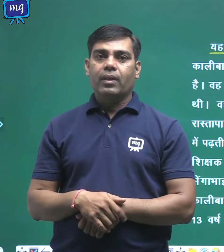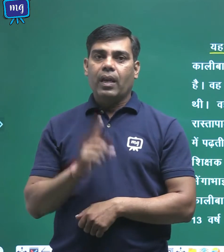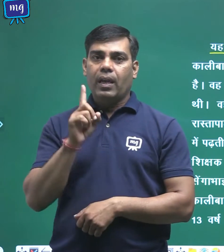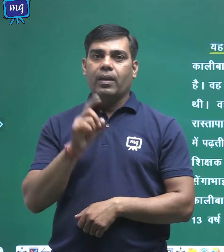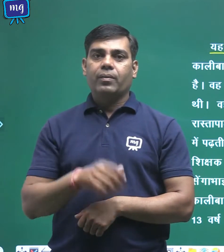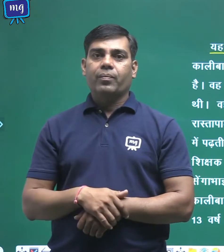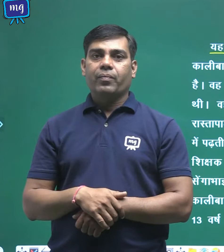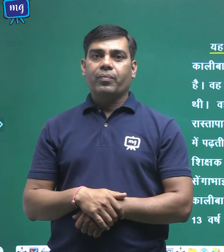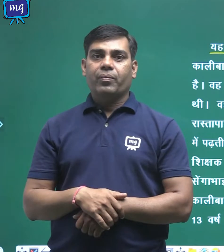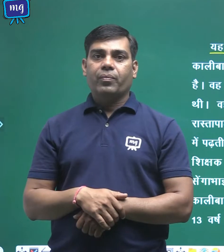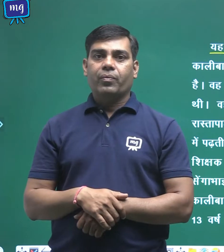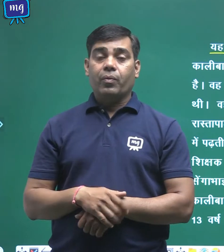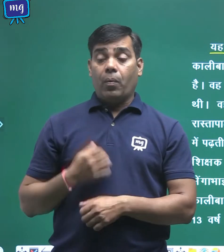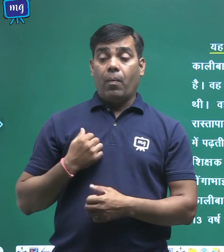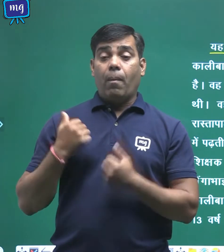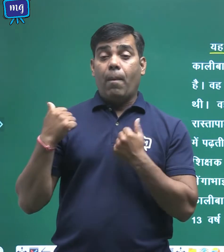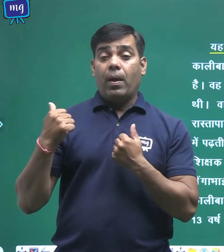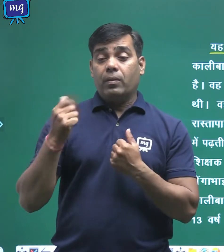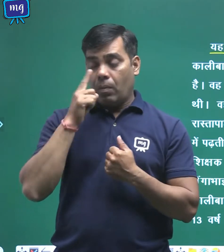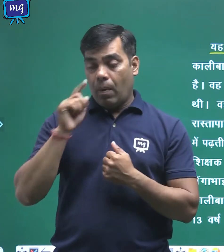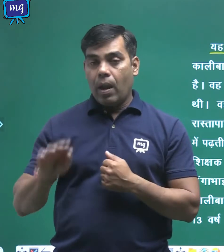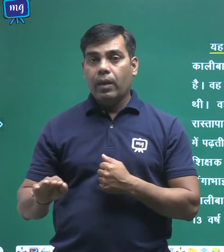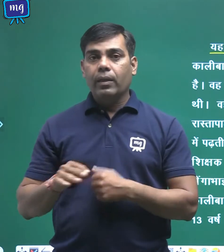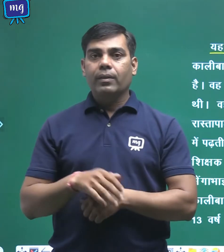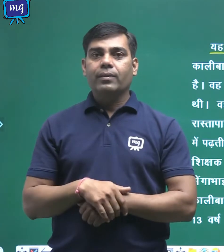एक बहादुर लड़की